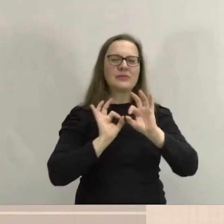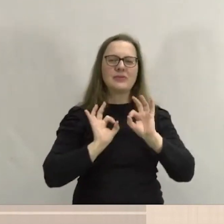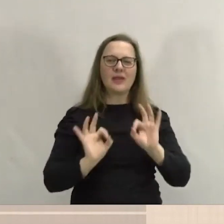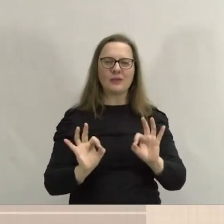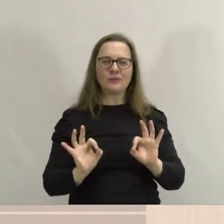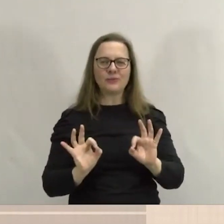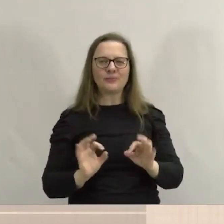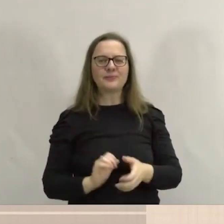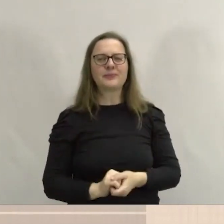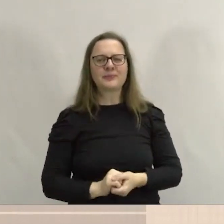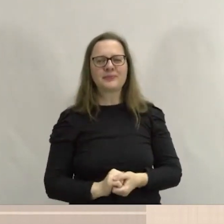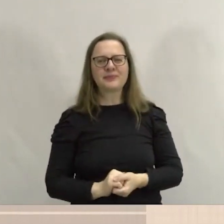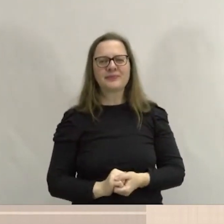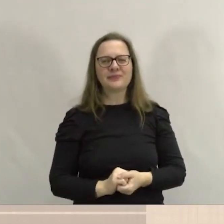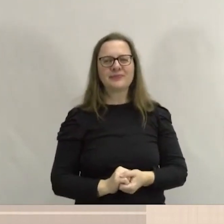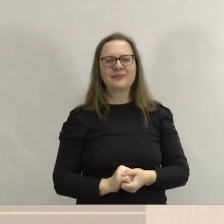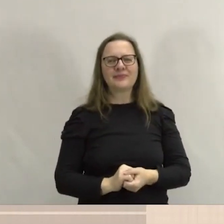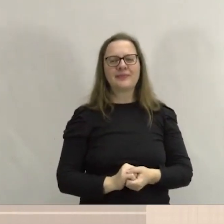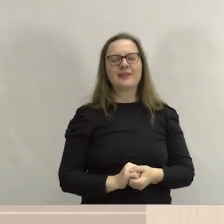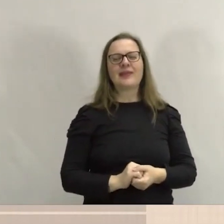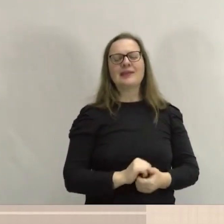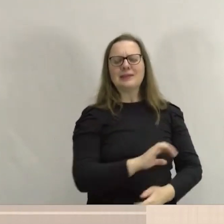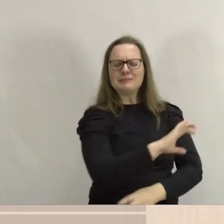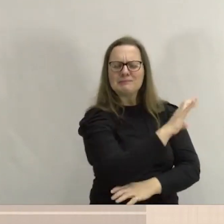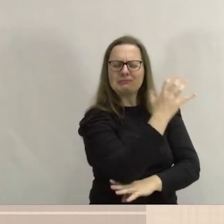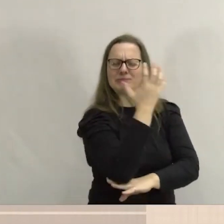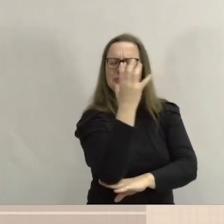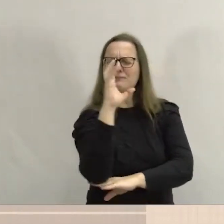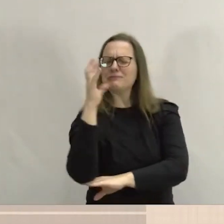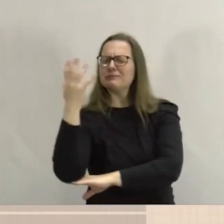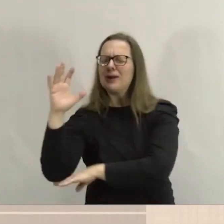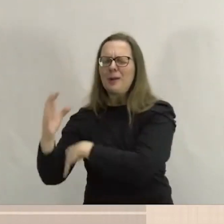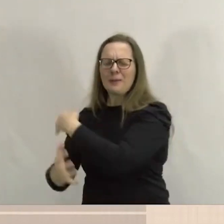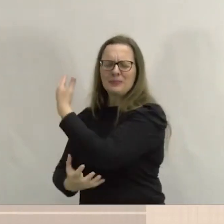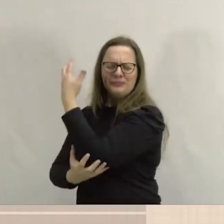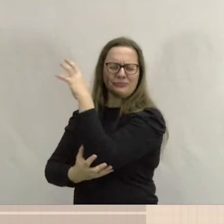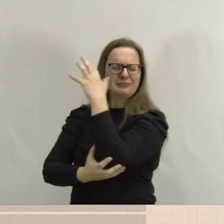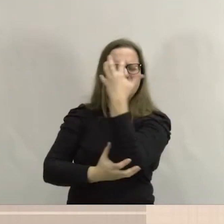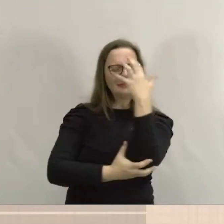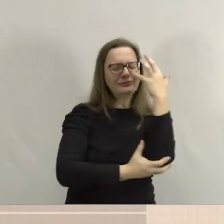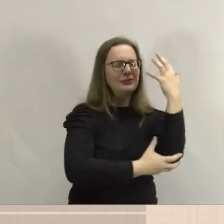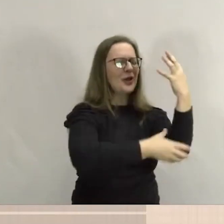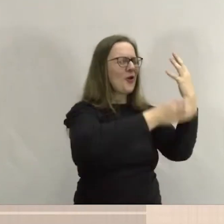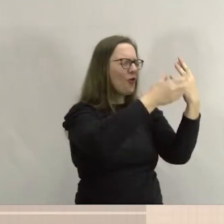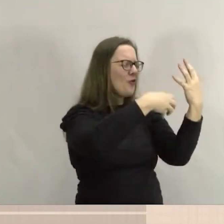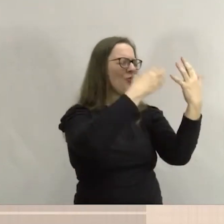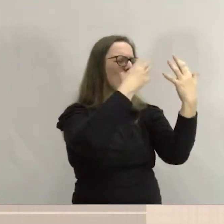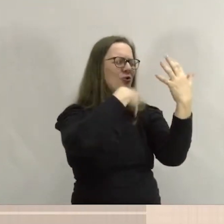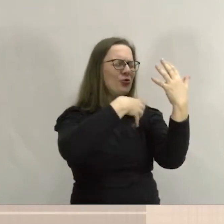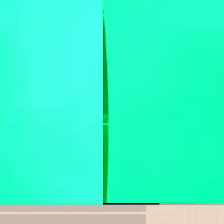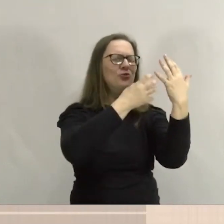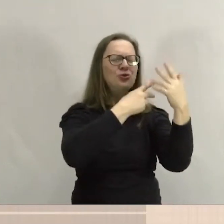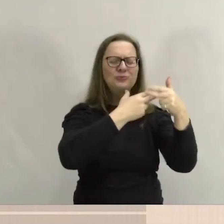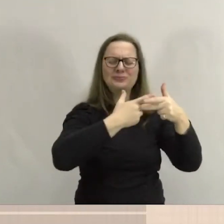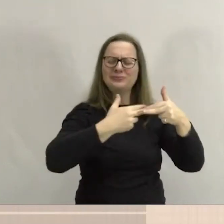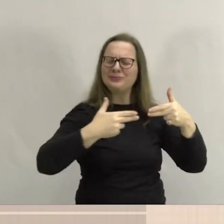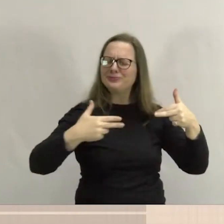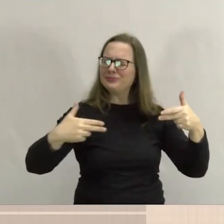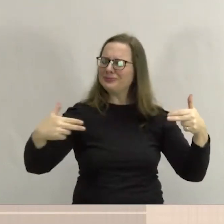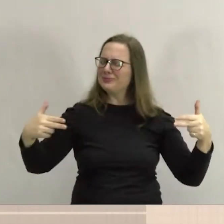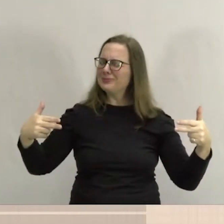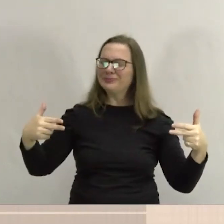eiras se encherão de trigo, e os lagares transbordarão de